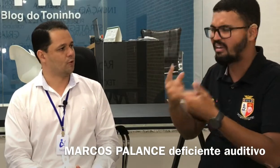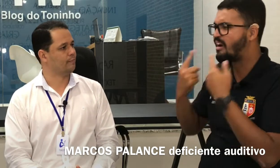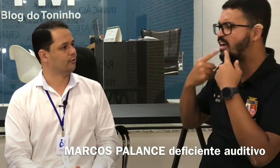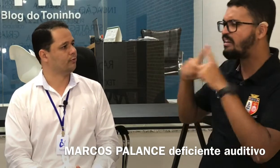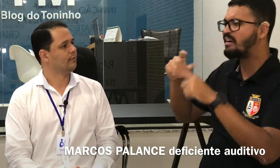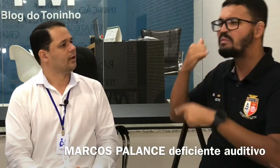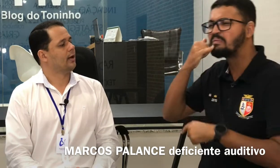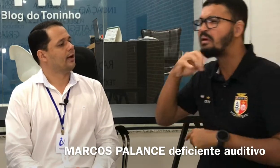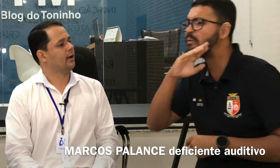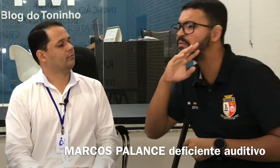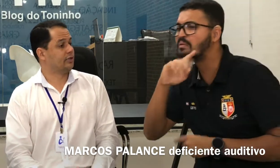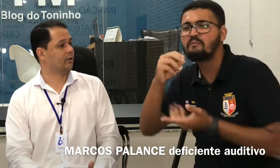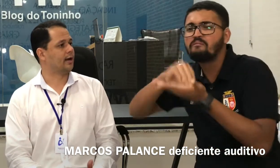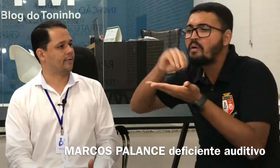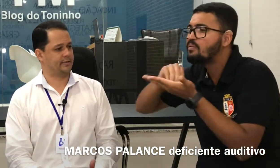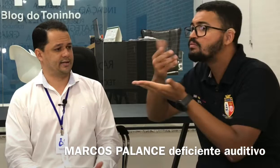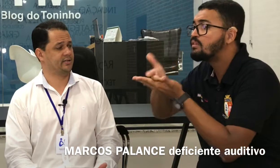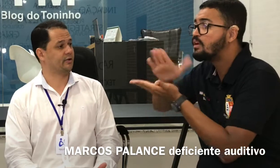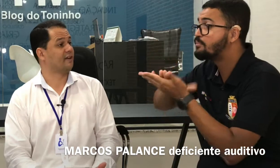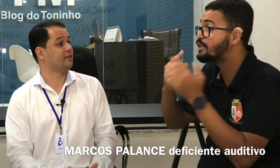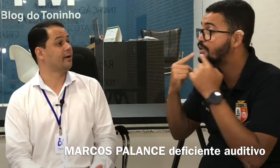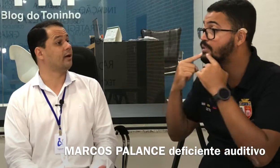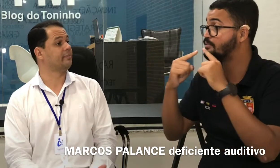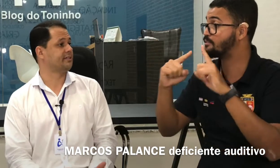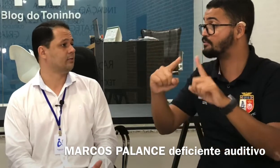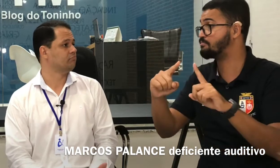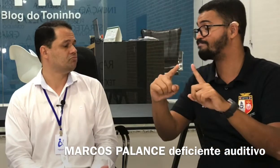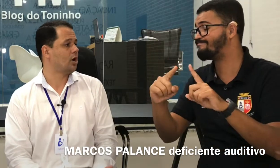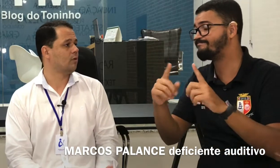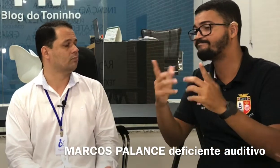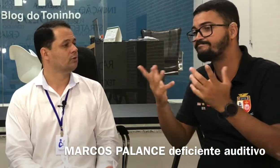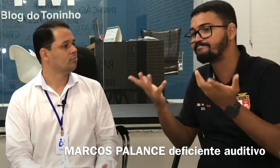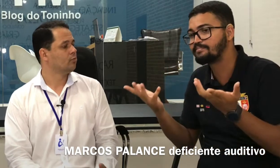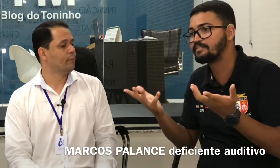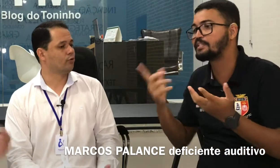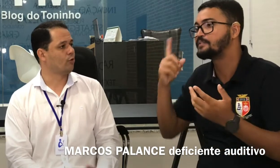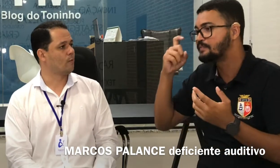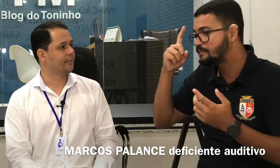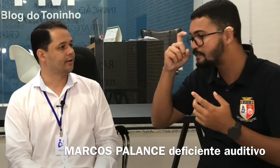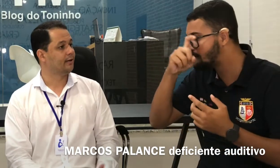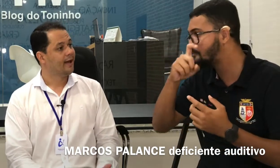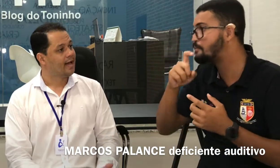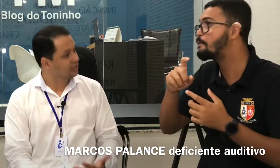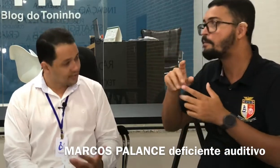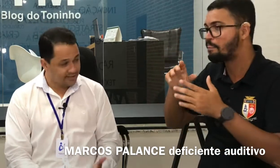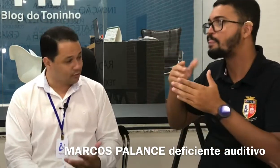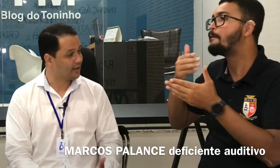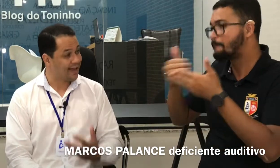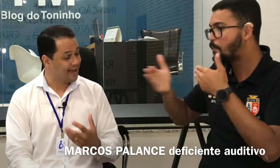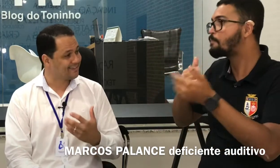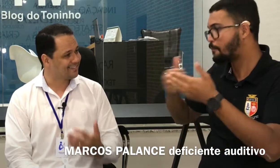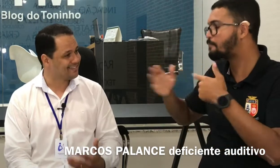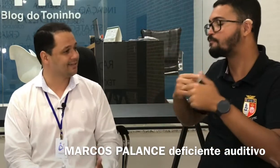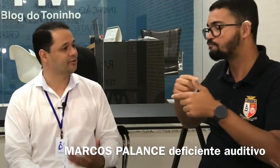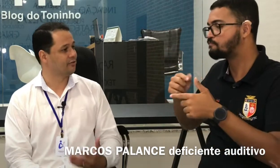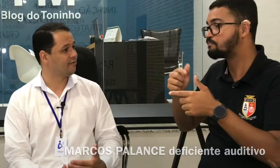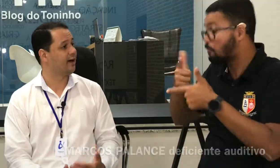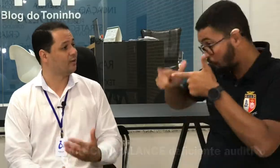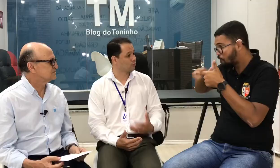compro um celular, aí se eu quero fazer uma reclamação de algo, um produto que comprei, é estressante, a gente vai e não